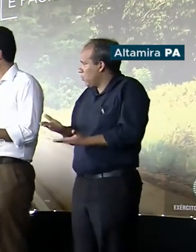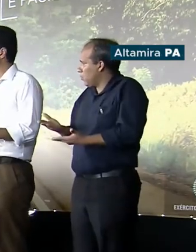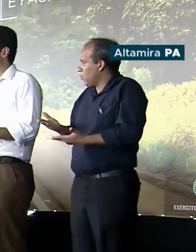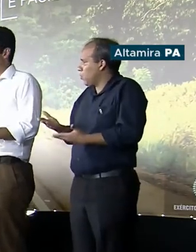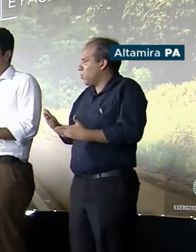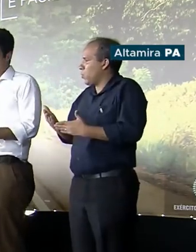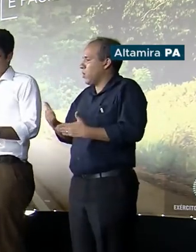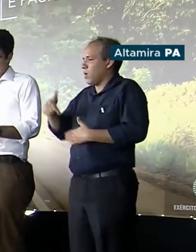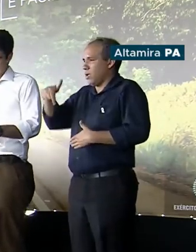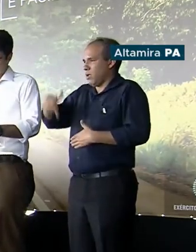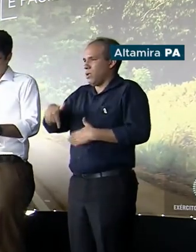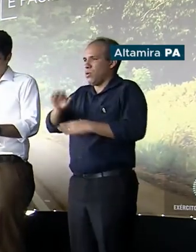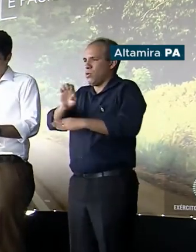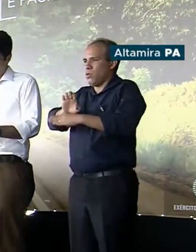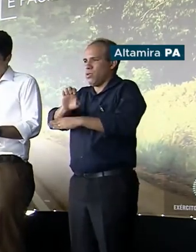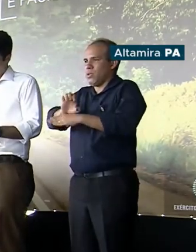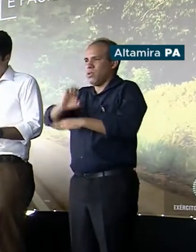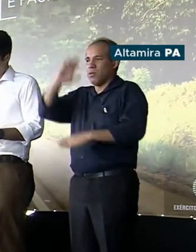ao estado do Pará.